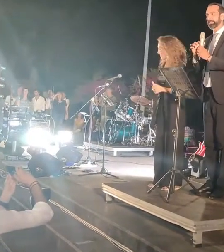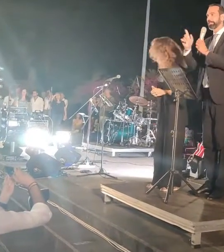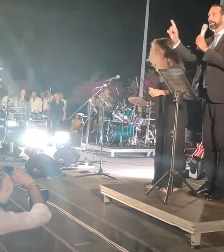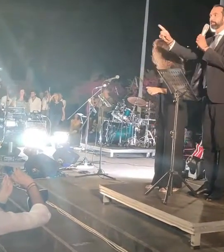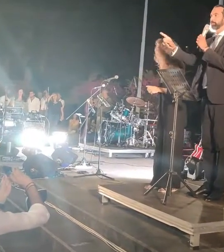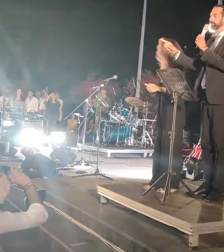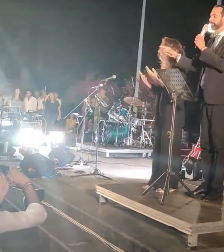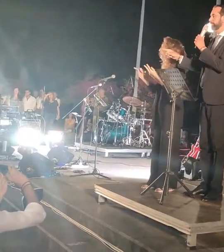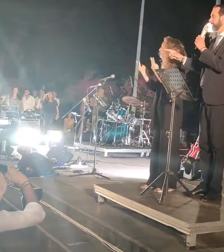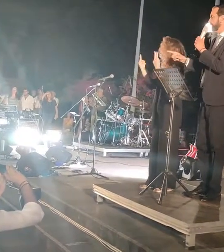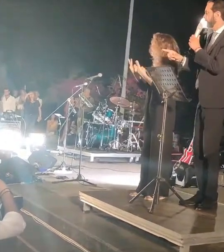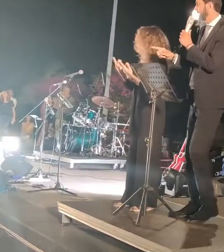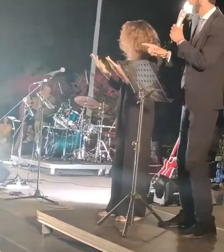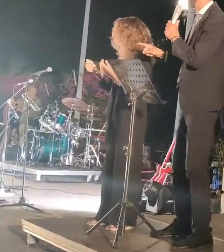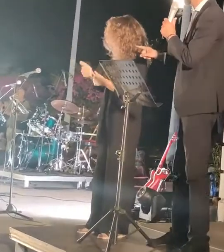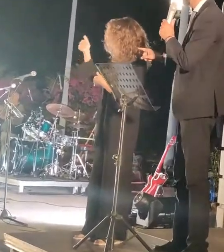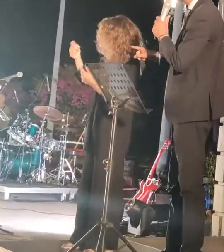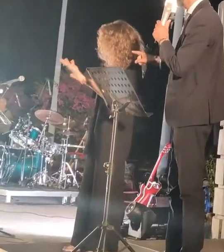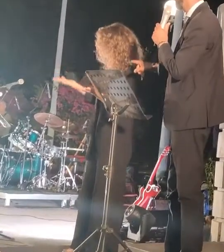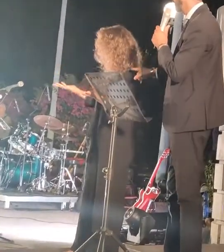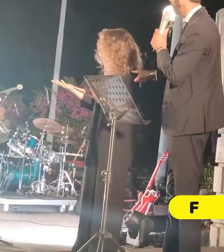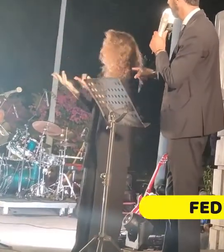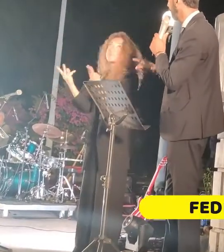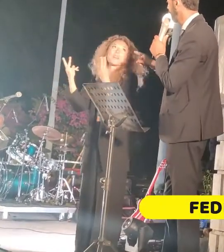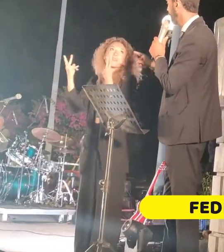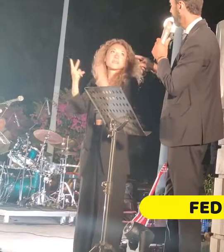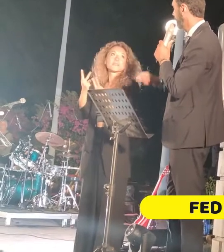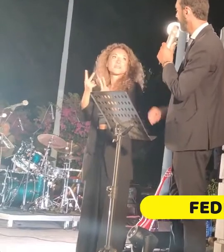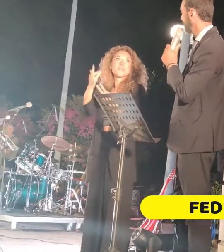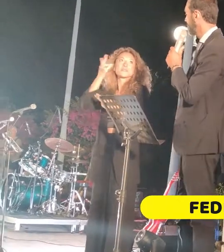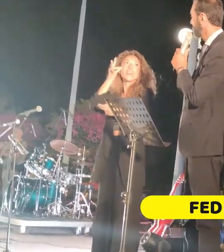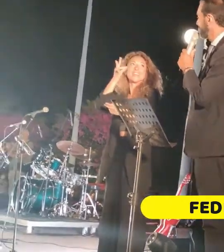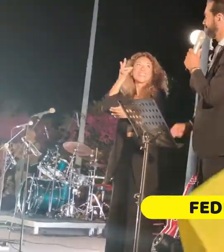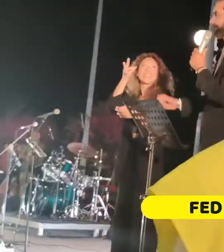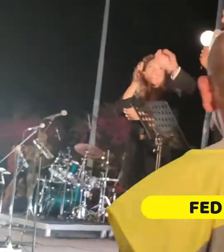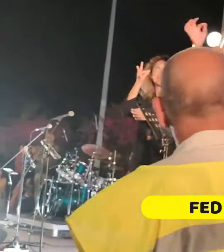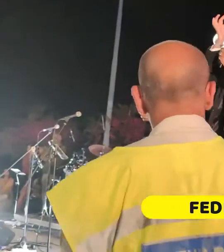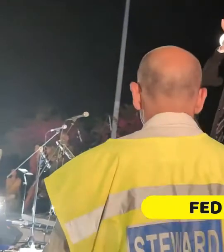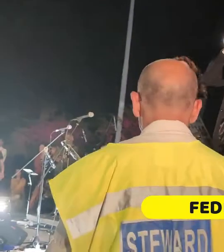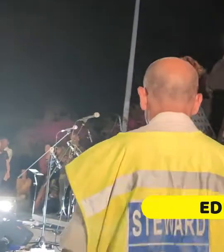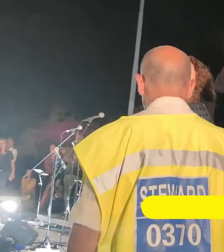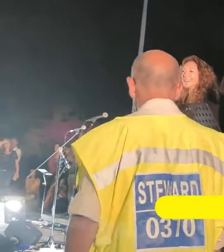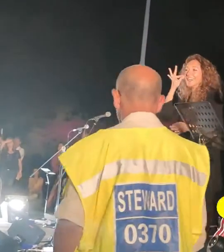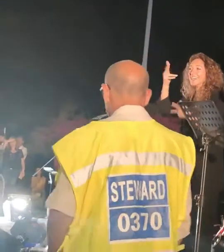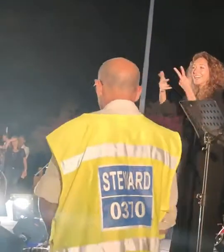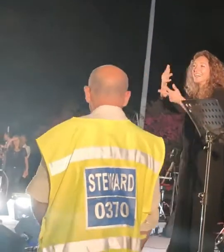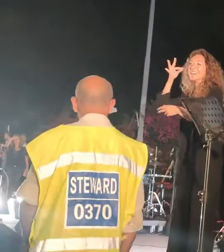Allora, intanto, com'è, guarda un attimo, com'è Federico Basile? Col neo